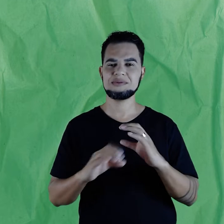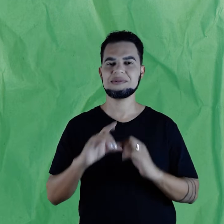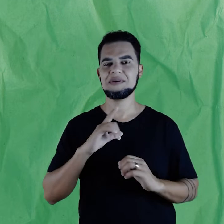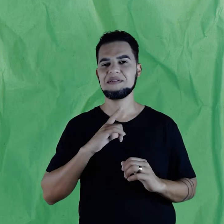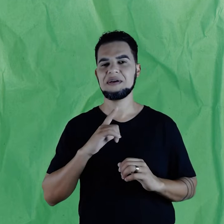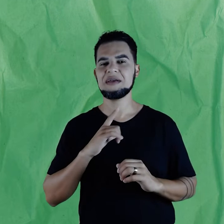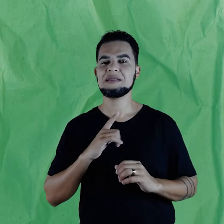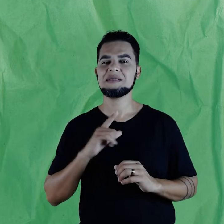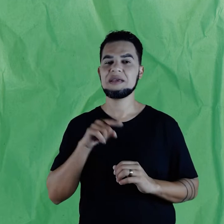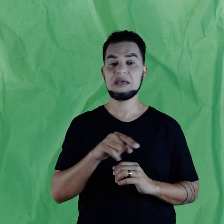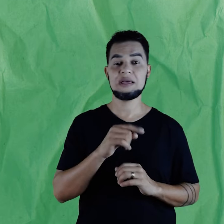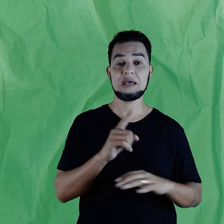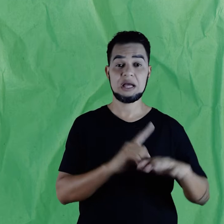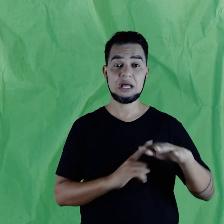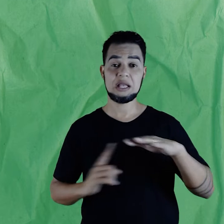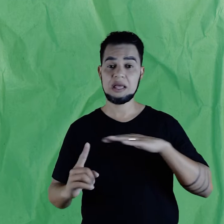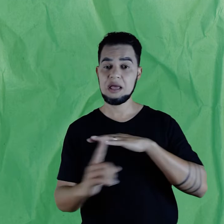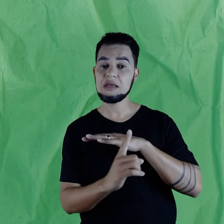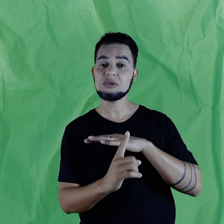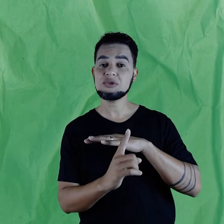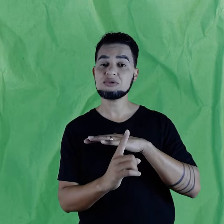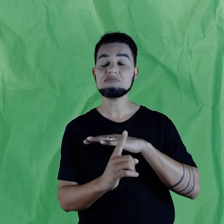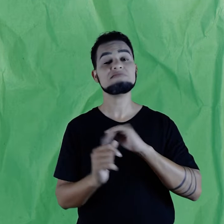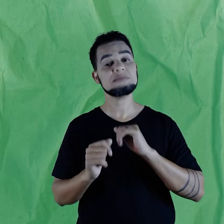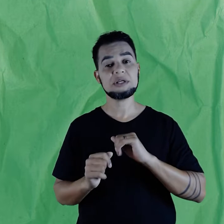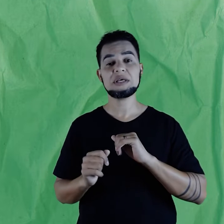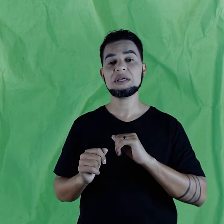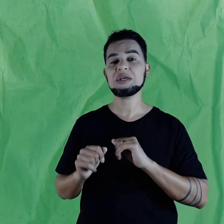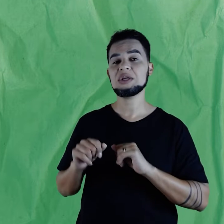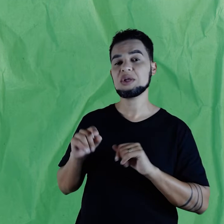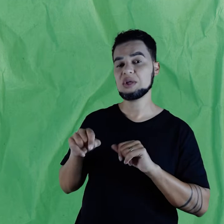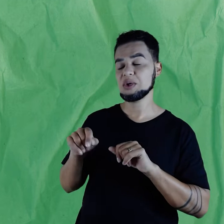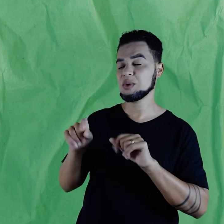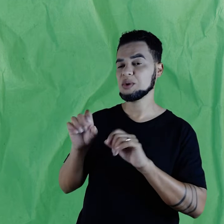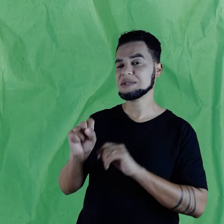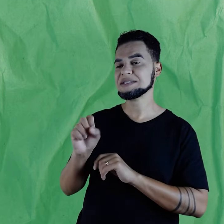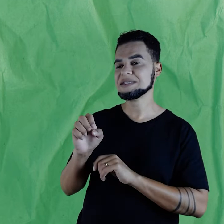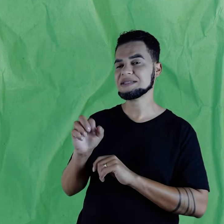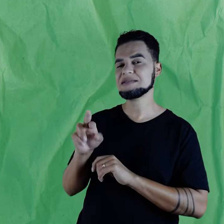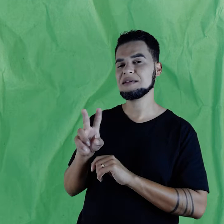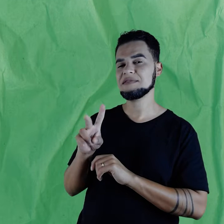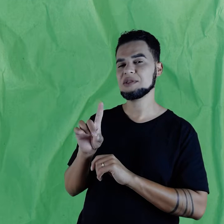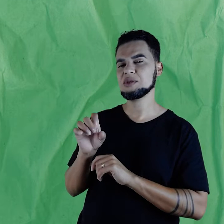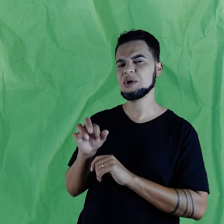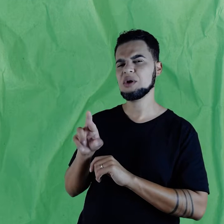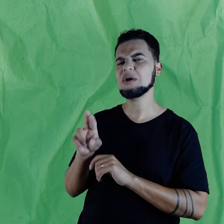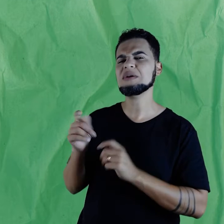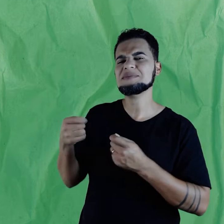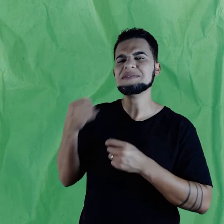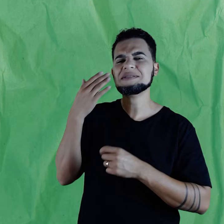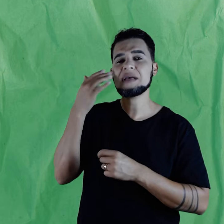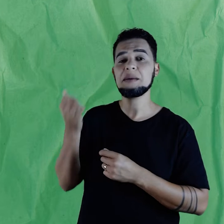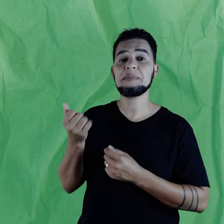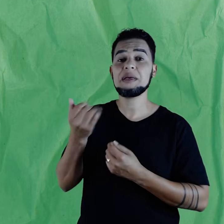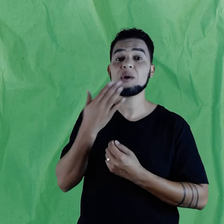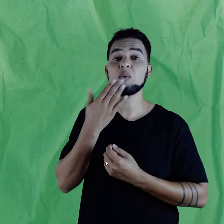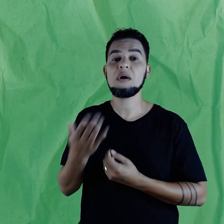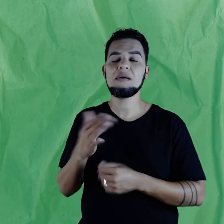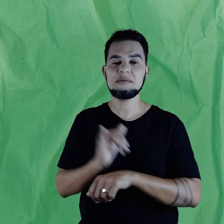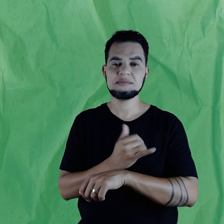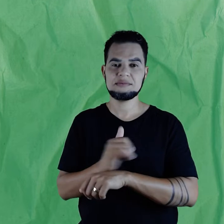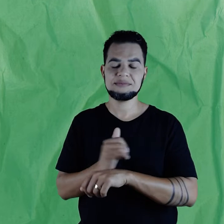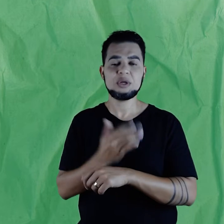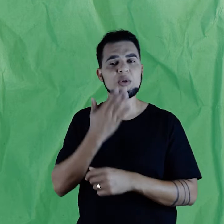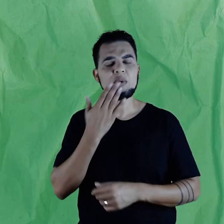entre o cliente e o servidor. E aí a gente tem que saber um pouco sobre esses métodos. Para eu poder estar utilizando uma API,